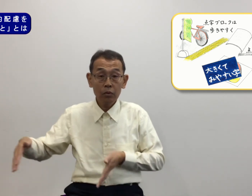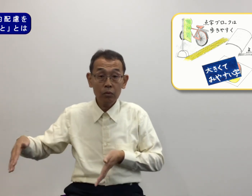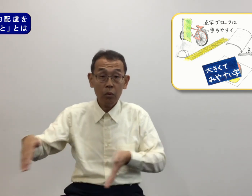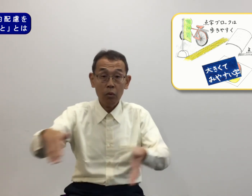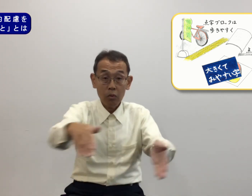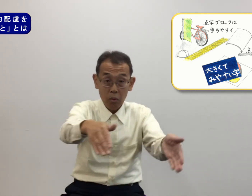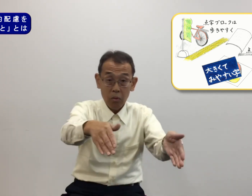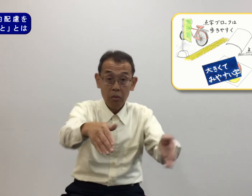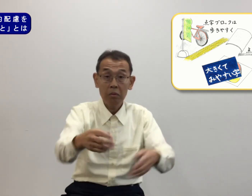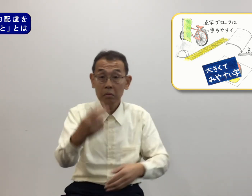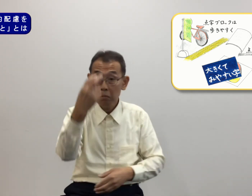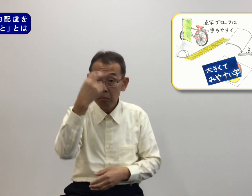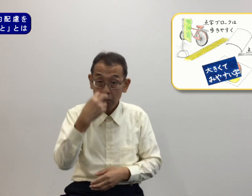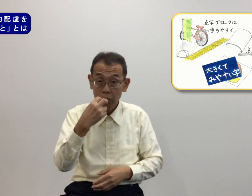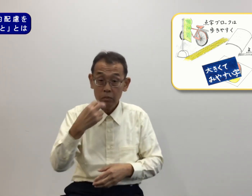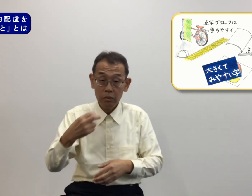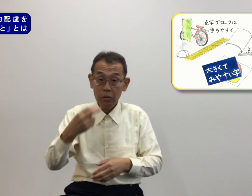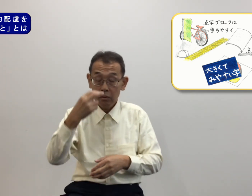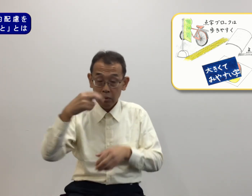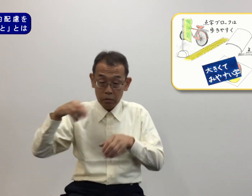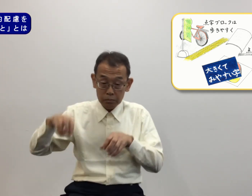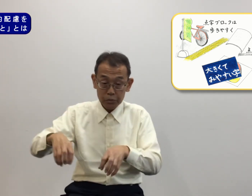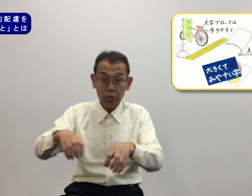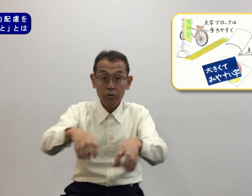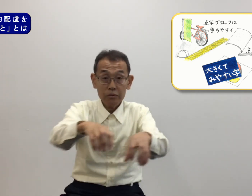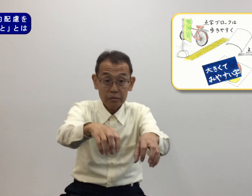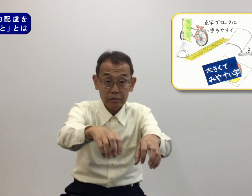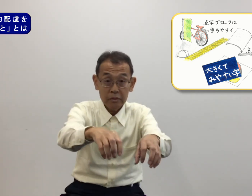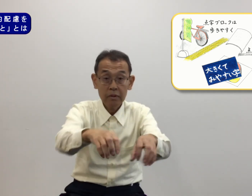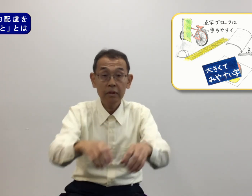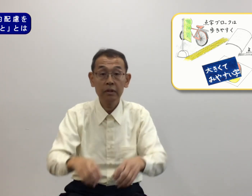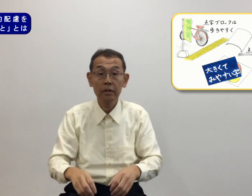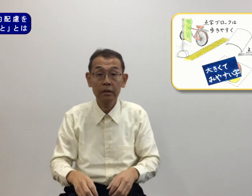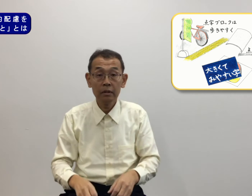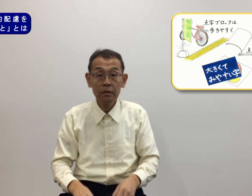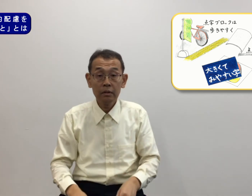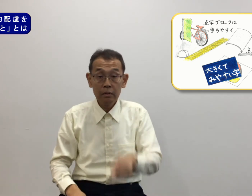またほどうに誘導ブロックを敷設すれば